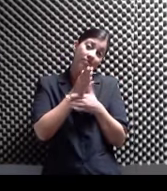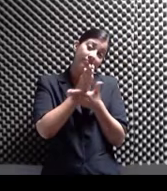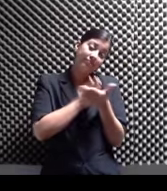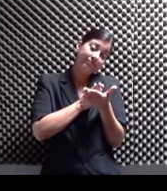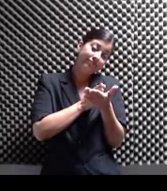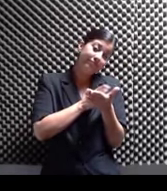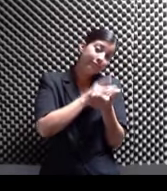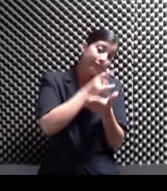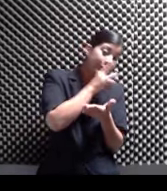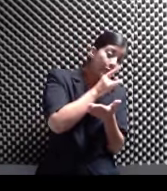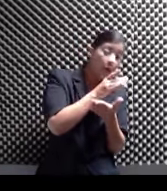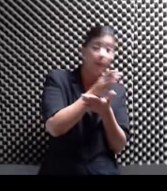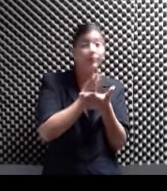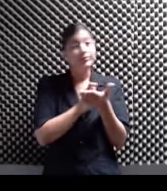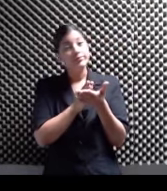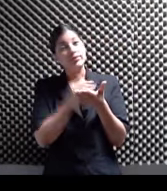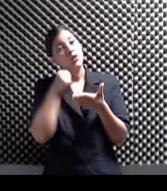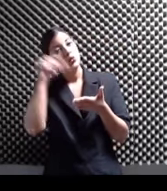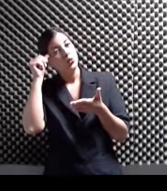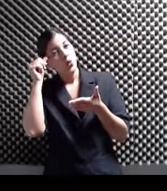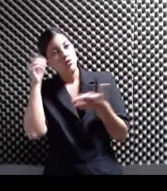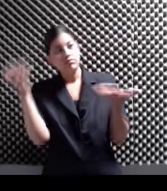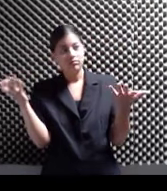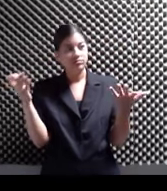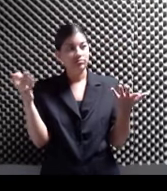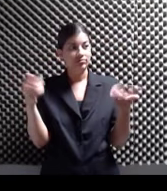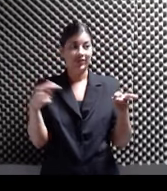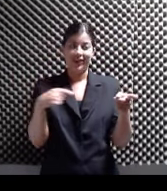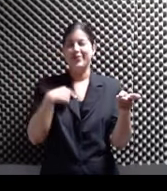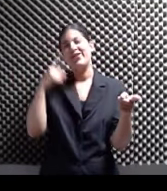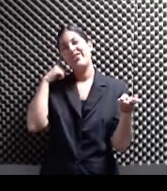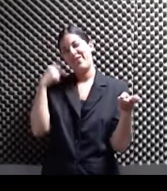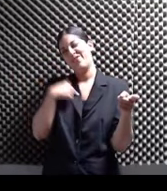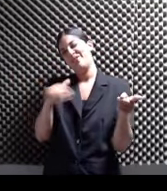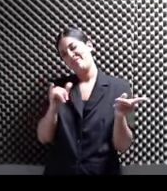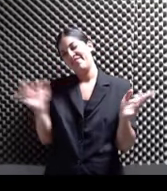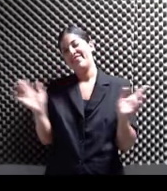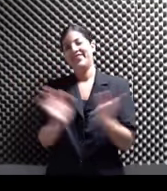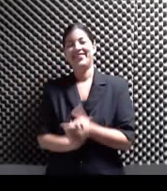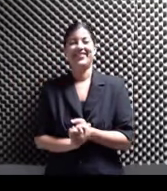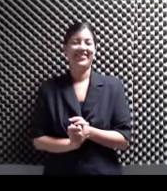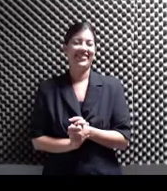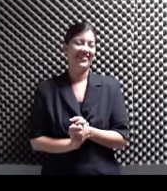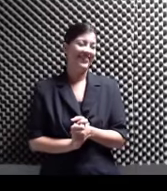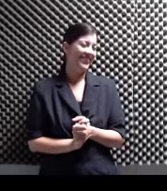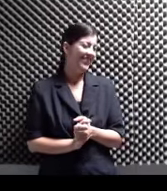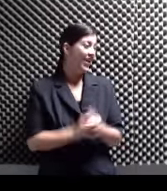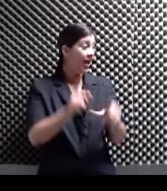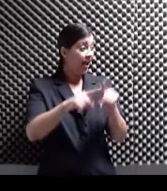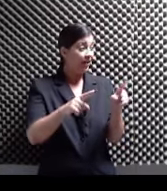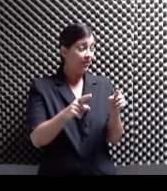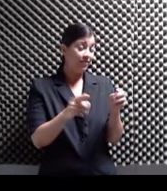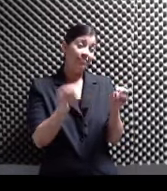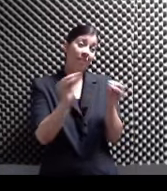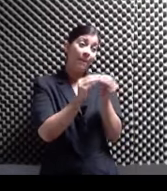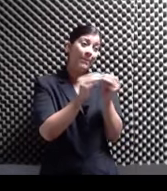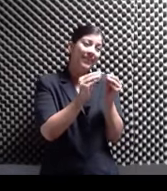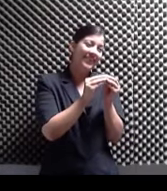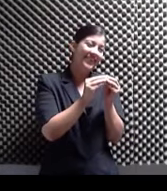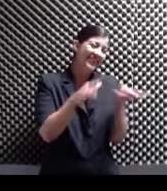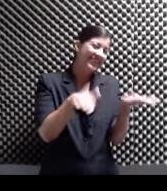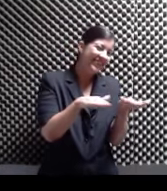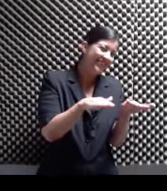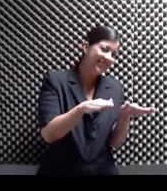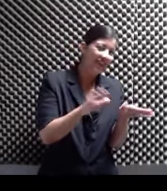así, bien. Eso está chévere. Porque bueno. 6 meses... Hay teorías que dirían que yo también. Uno que tiene más de niño, otro tiene más de adulto. Vamos a la comercial.